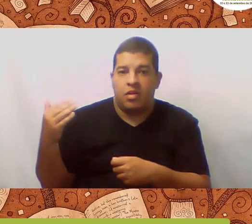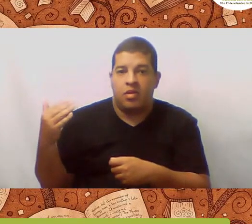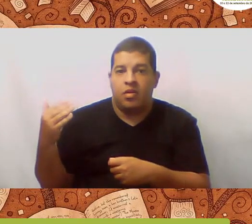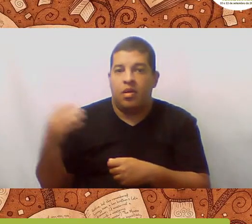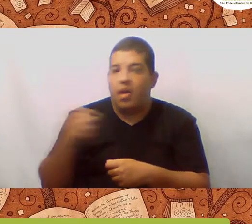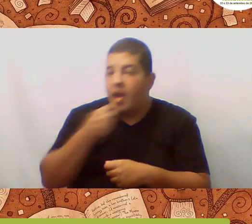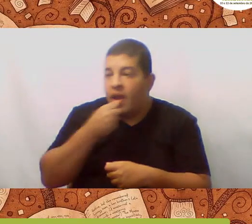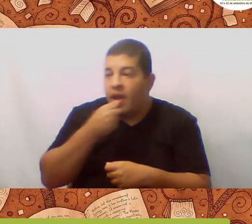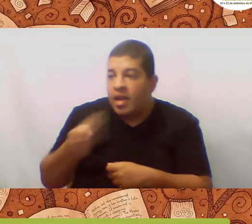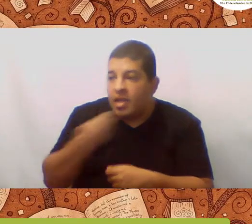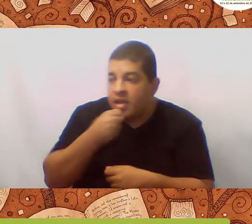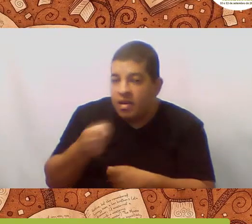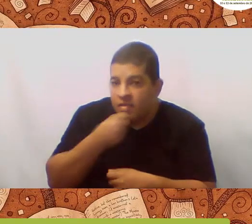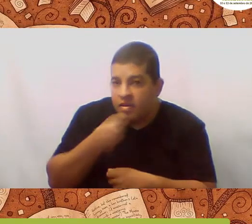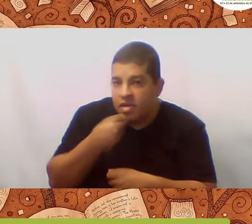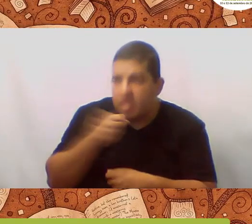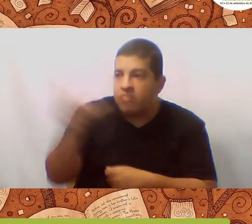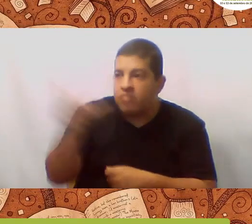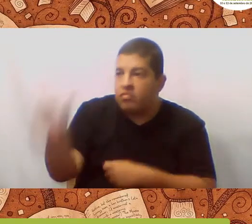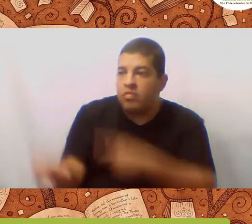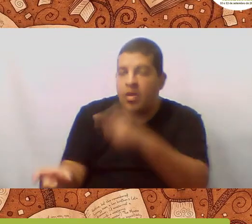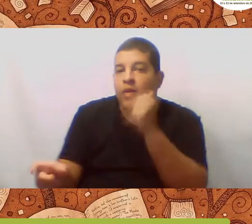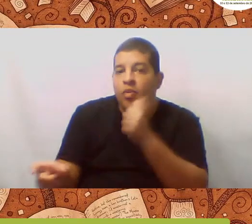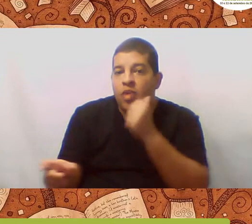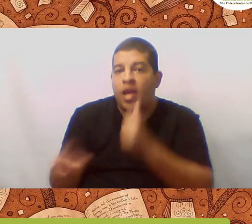Anna Hagner,